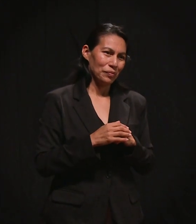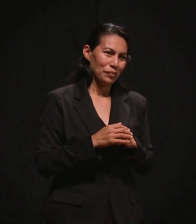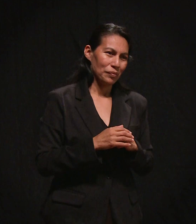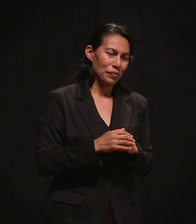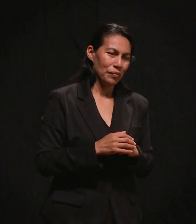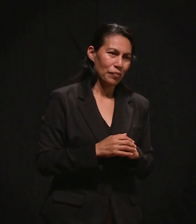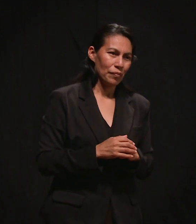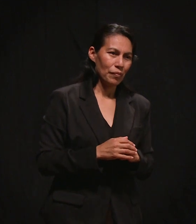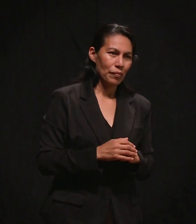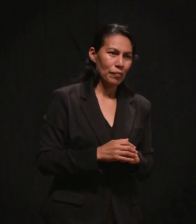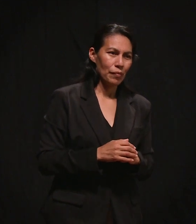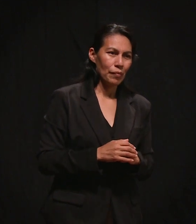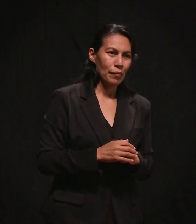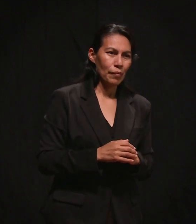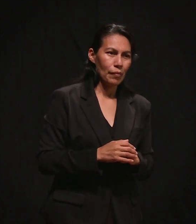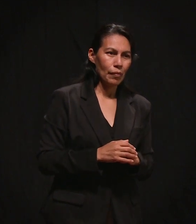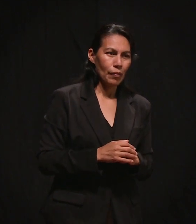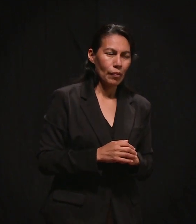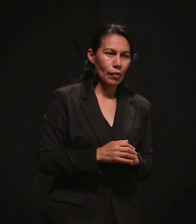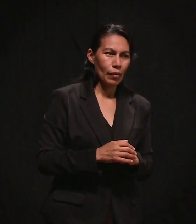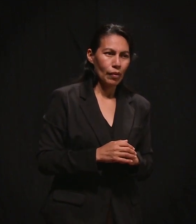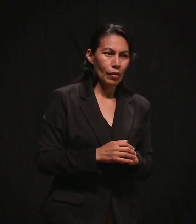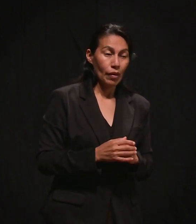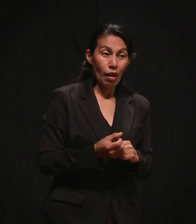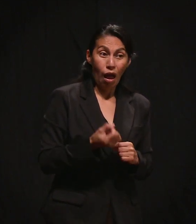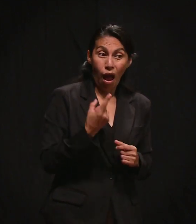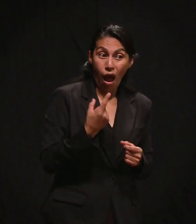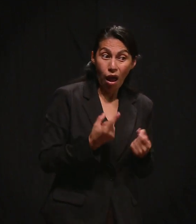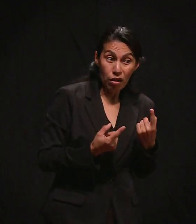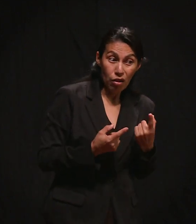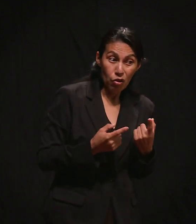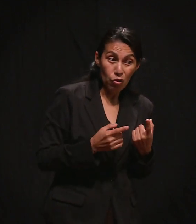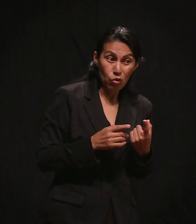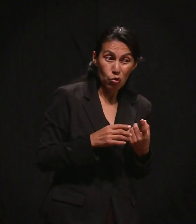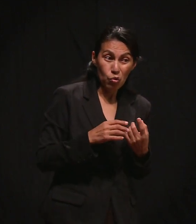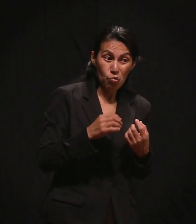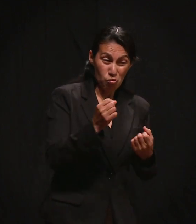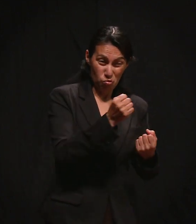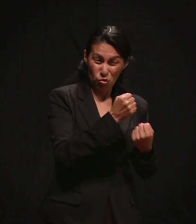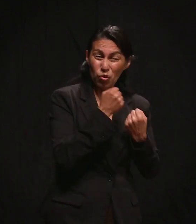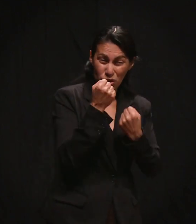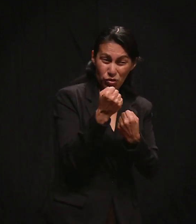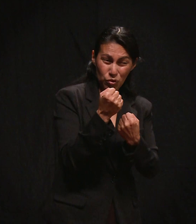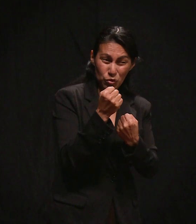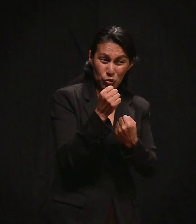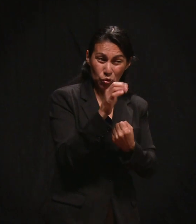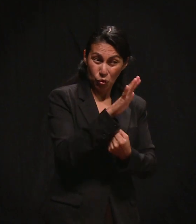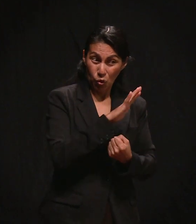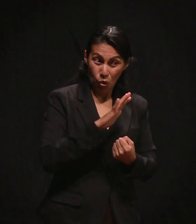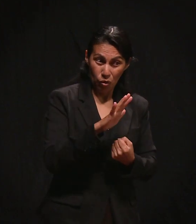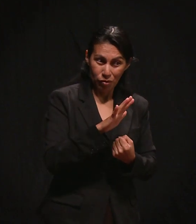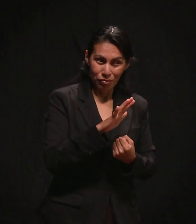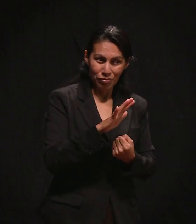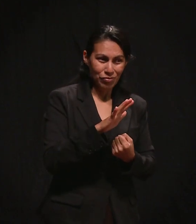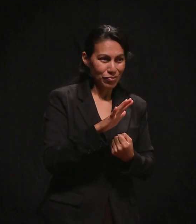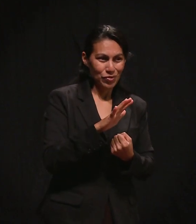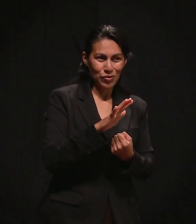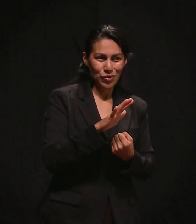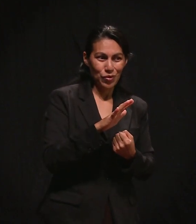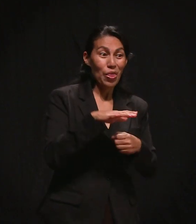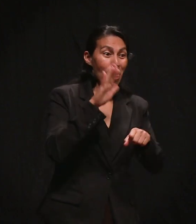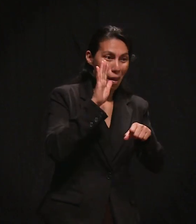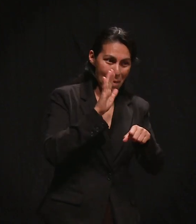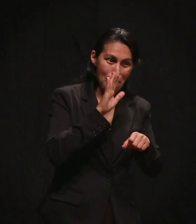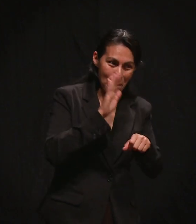no solo es alguien todopoderoso, es tu papá. Así